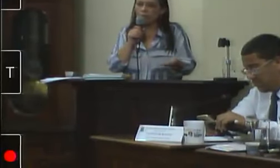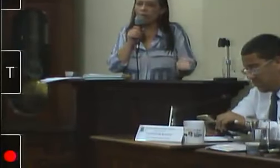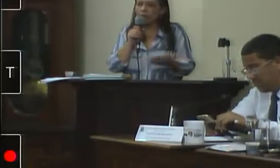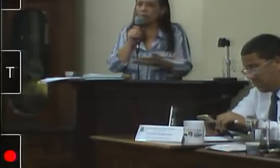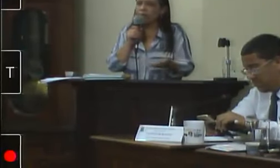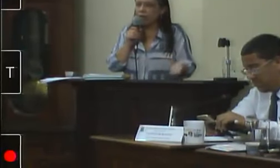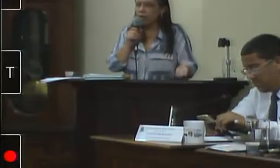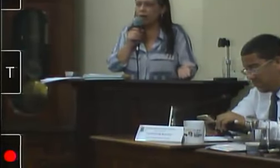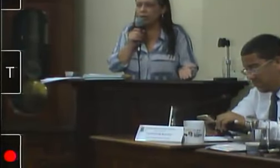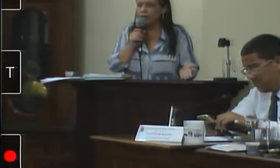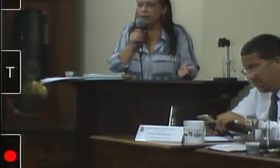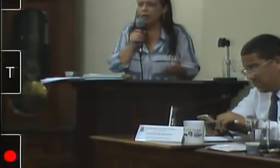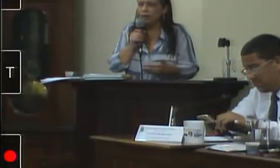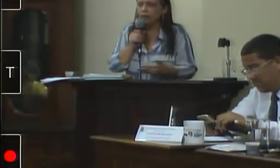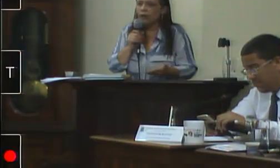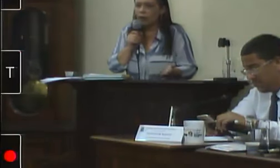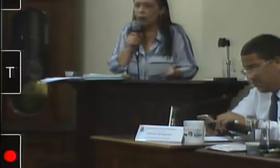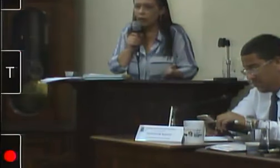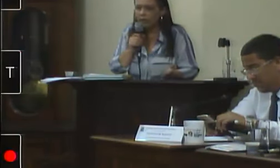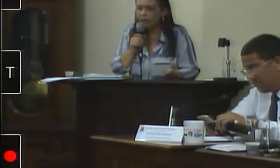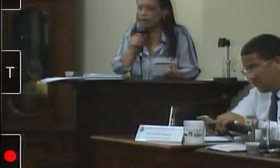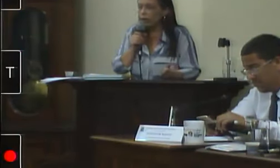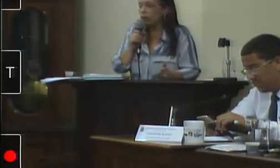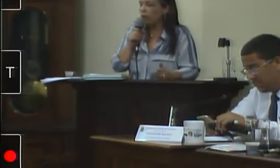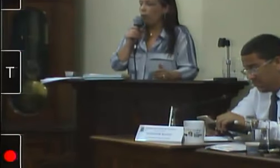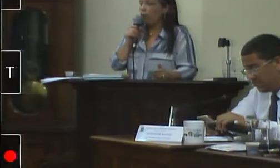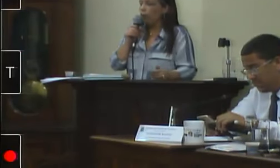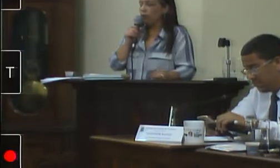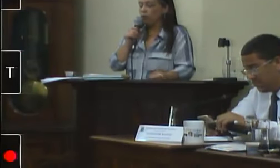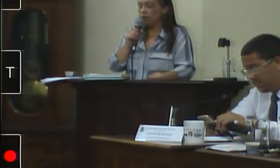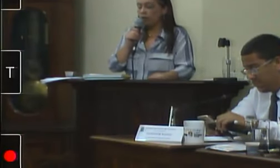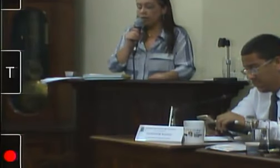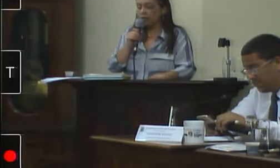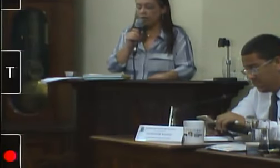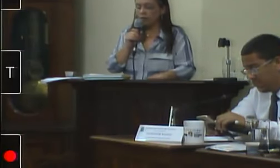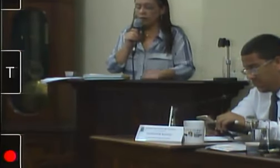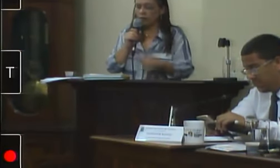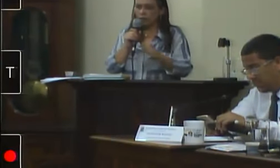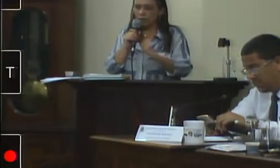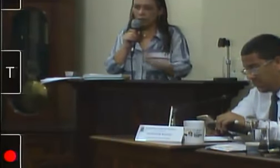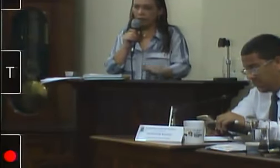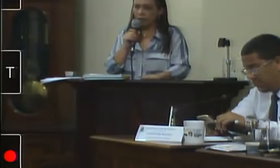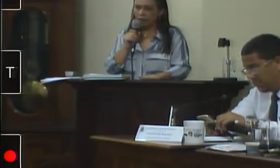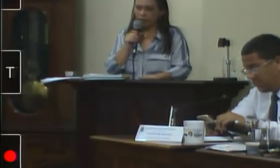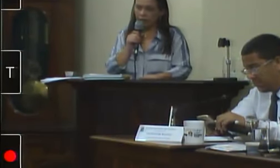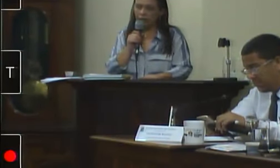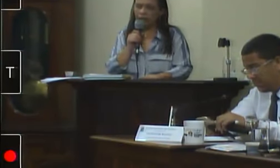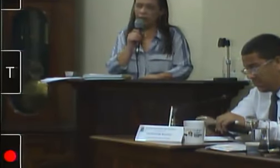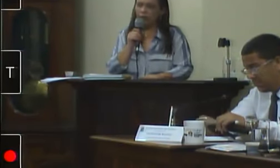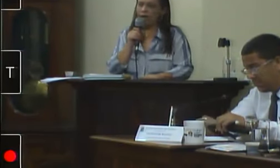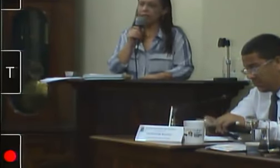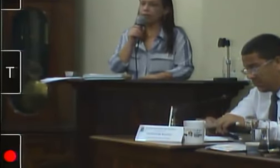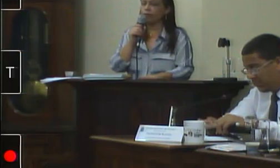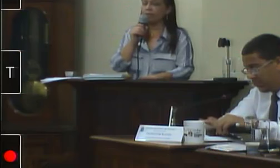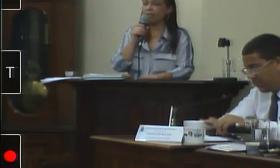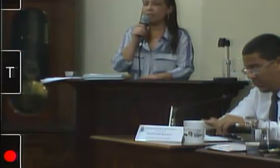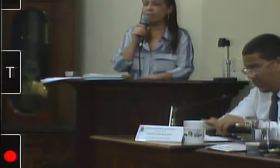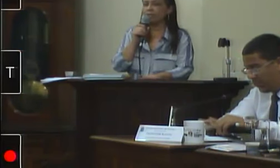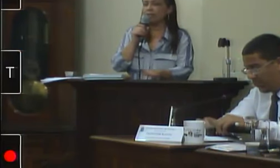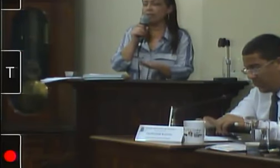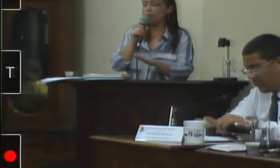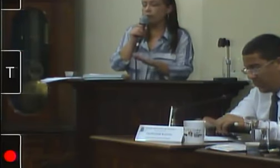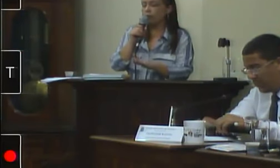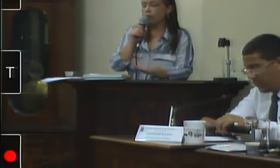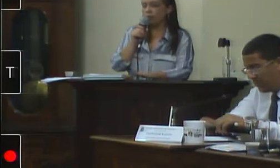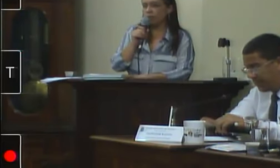municípios talvez de maior população. O que nós vamos, volto a dizer, com a atenção básica